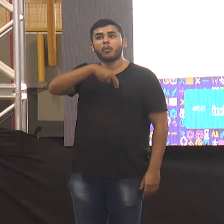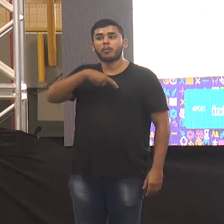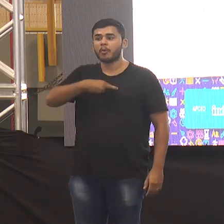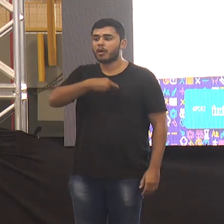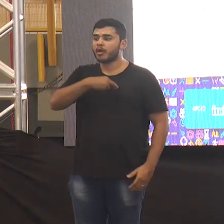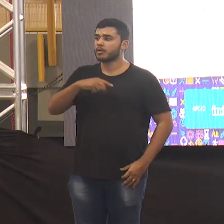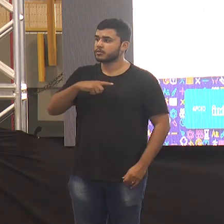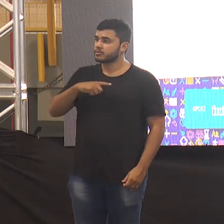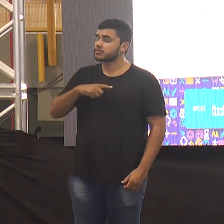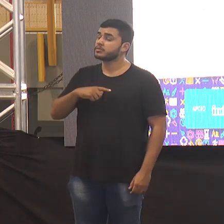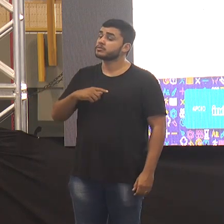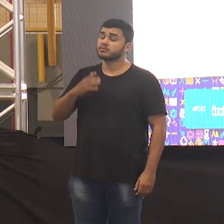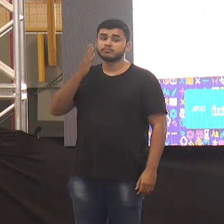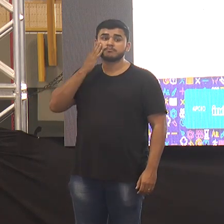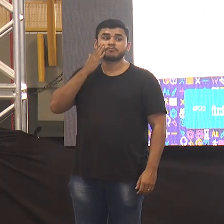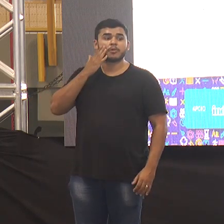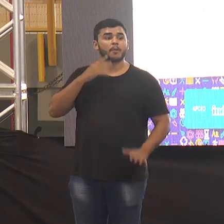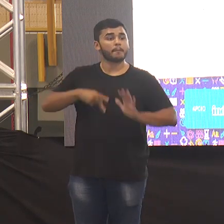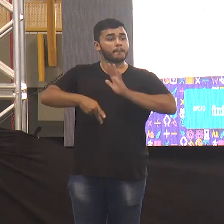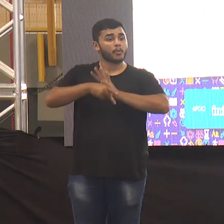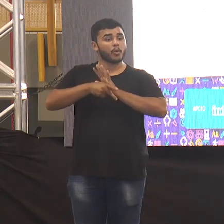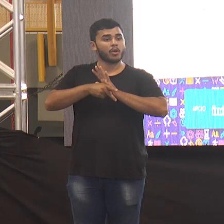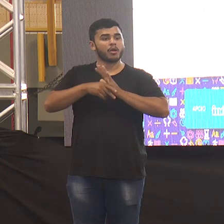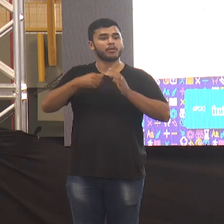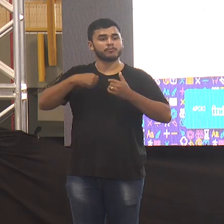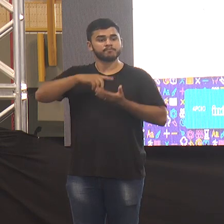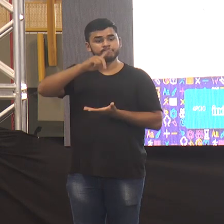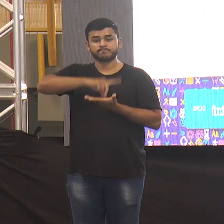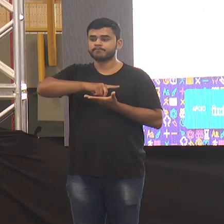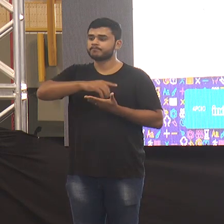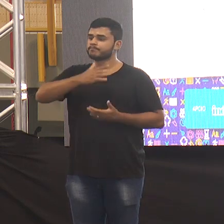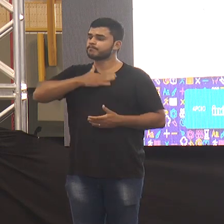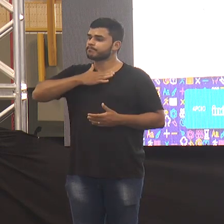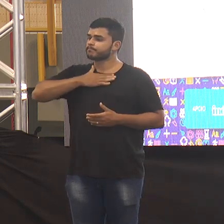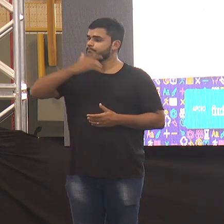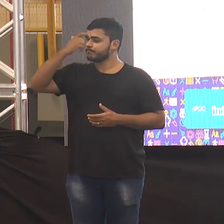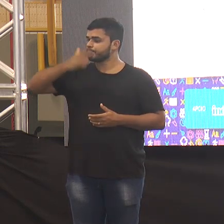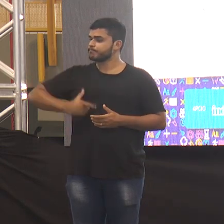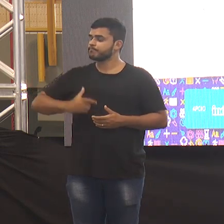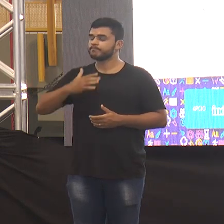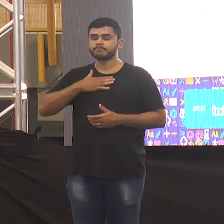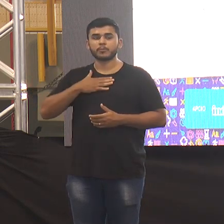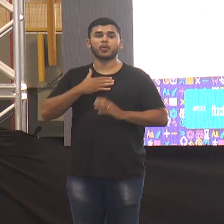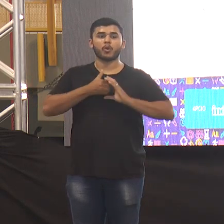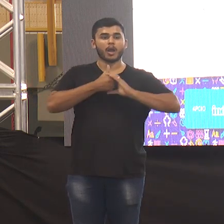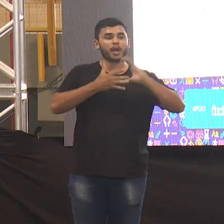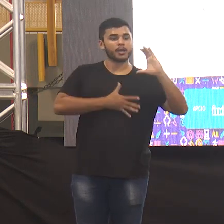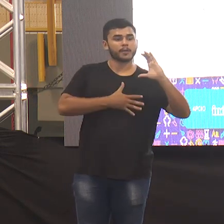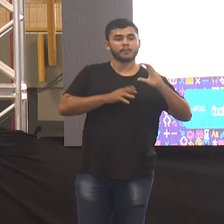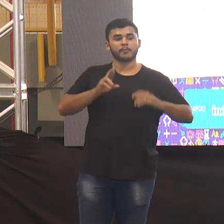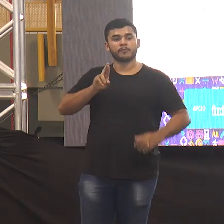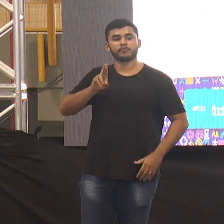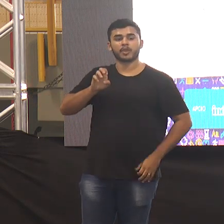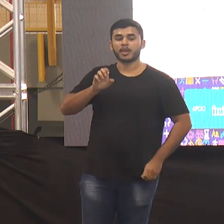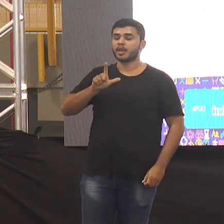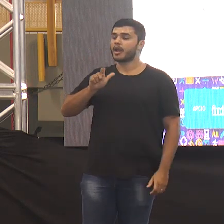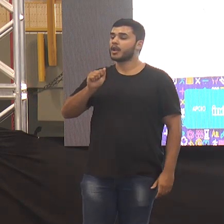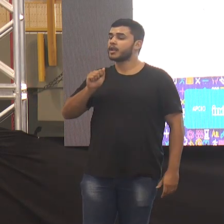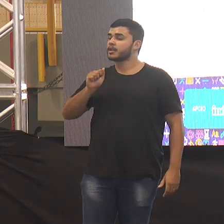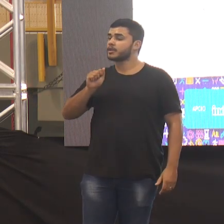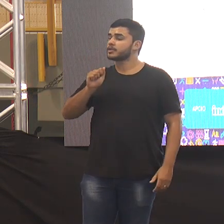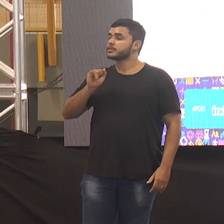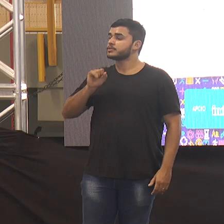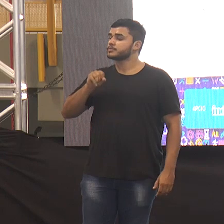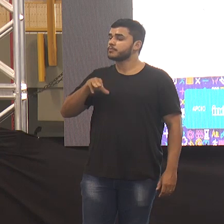tenho determinadas características que fazem de mim uma pessoa realista. E normalmente são características opostas,